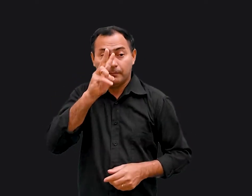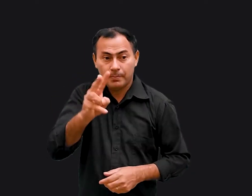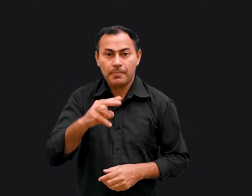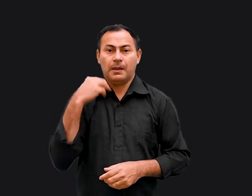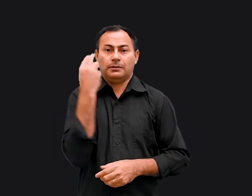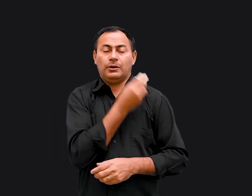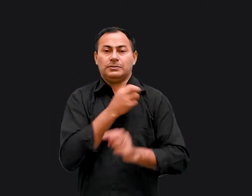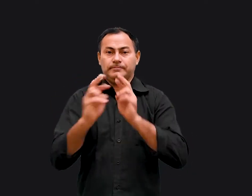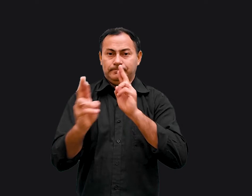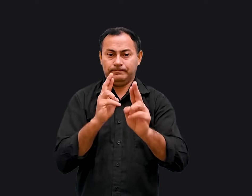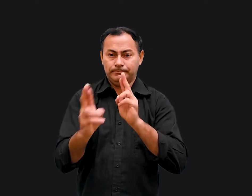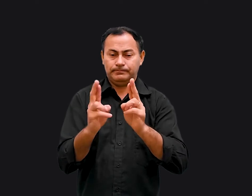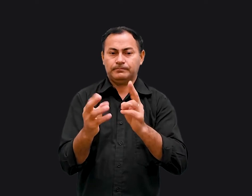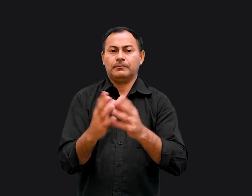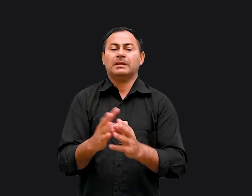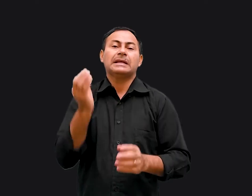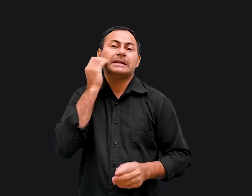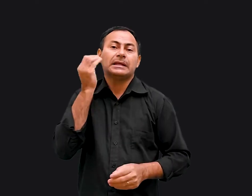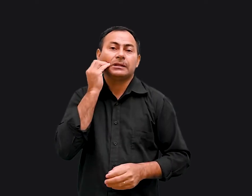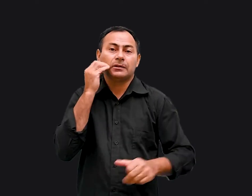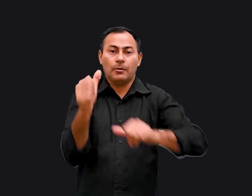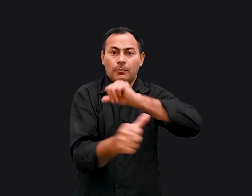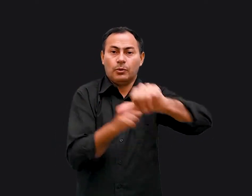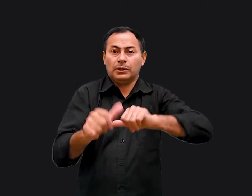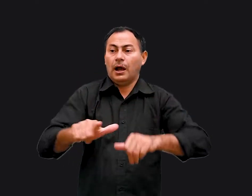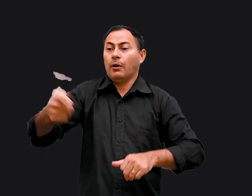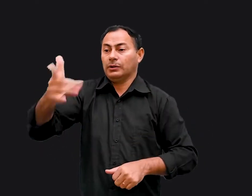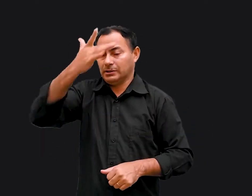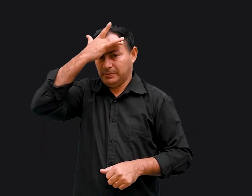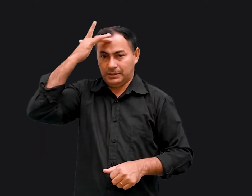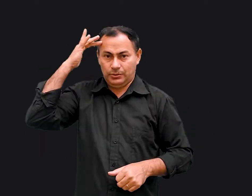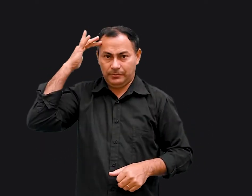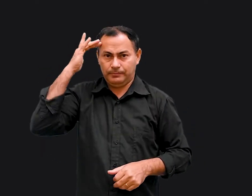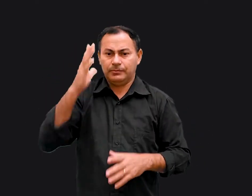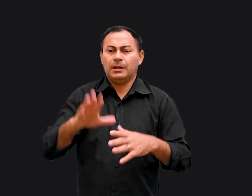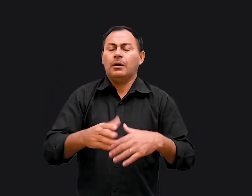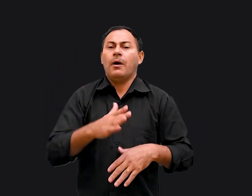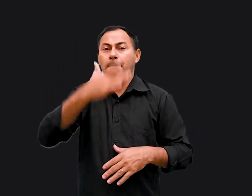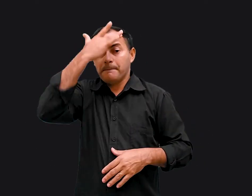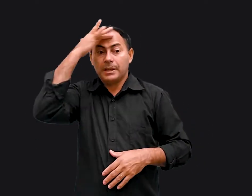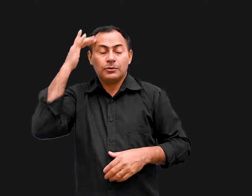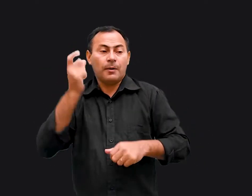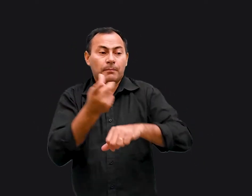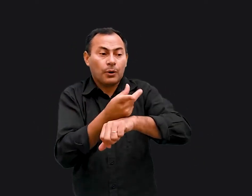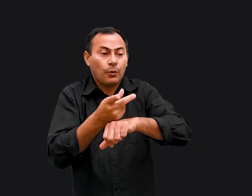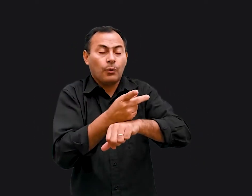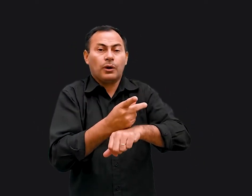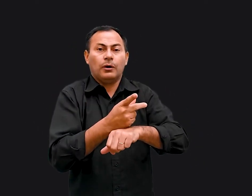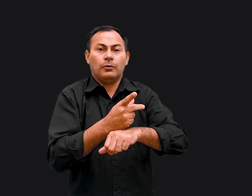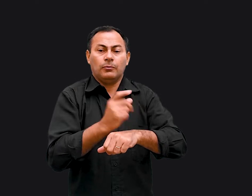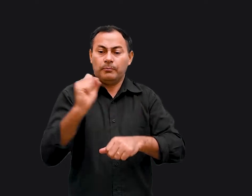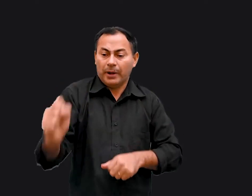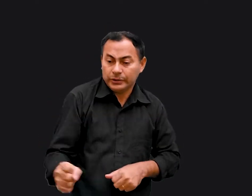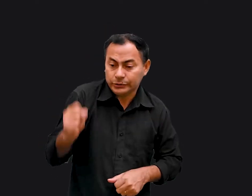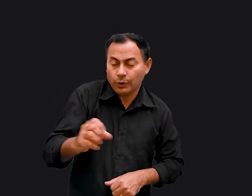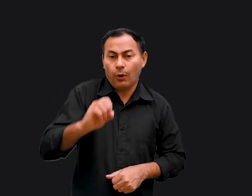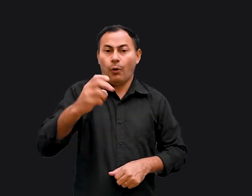nossos relacionamentos tentando mudar as outras pessoas. Quando as pessoas procuram um pastor para aconselhamento